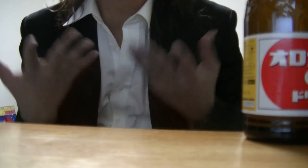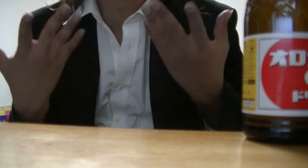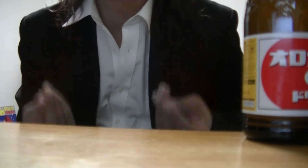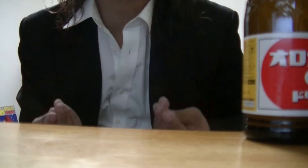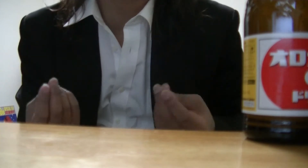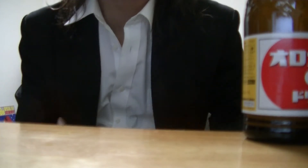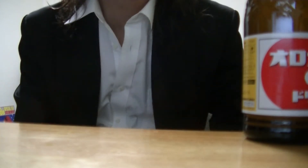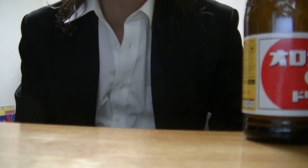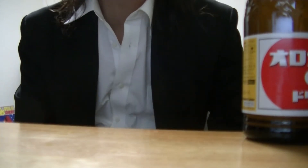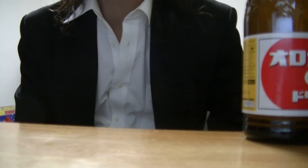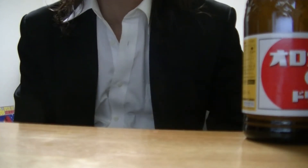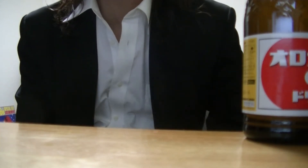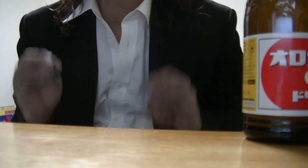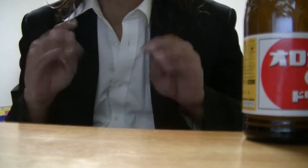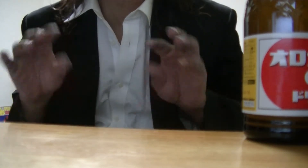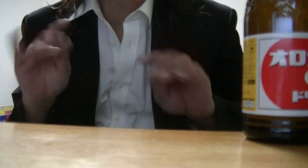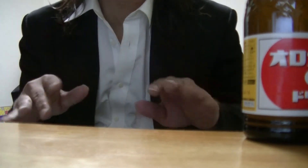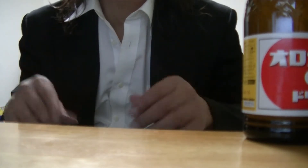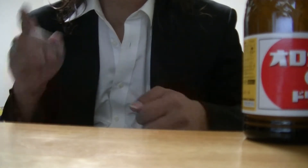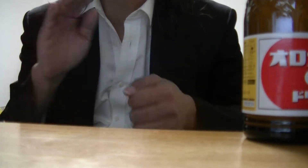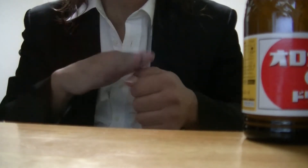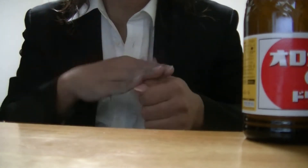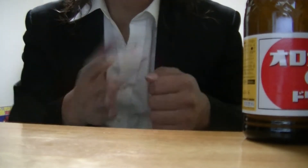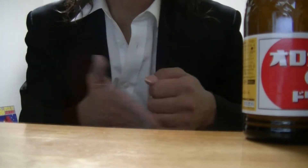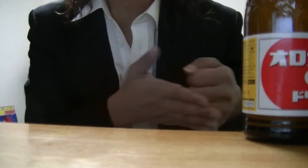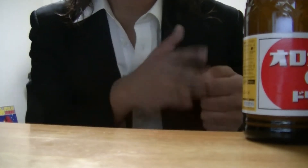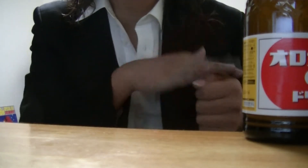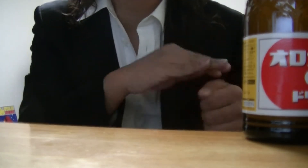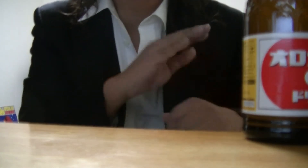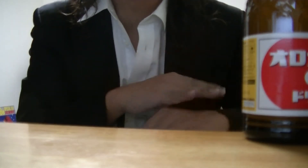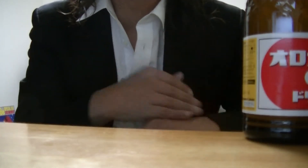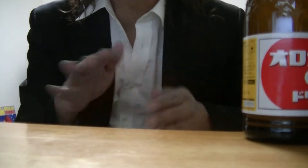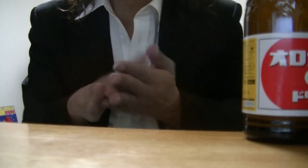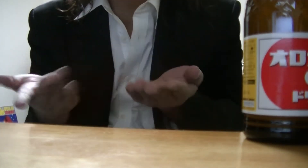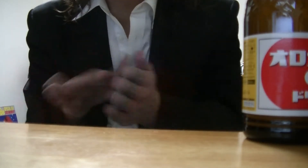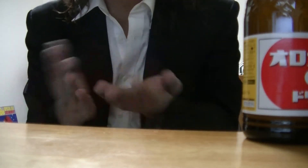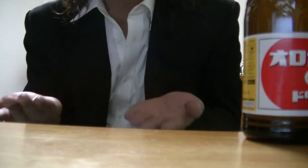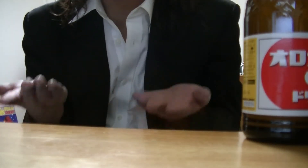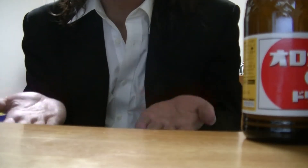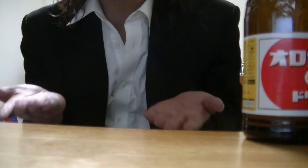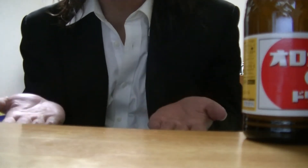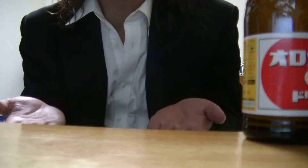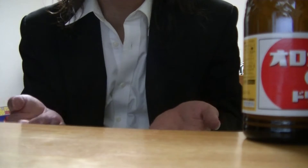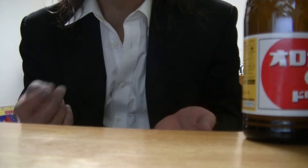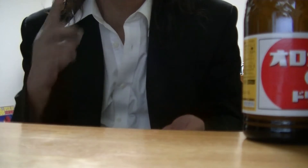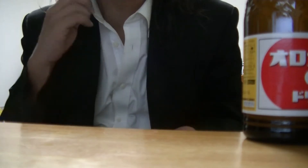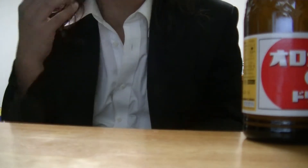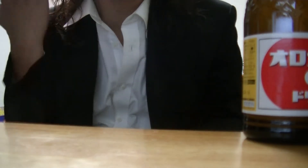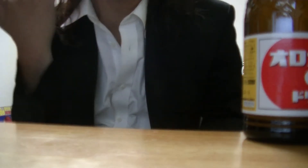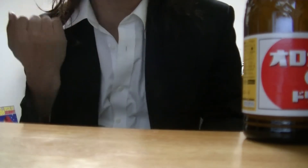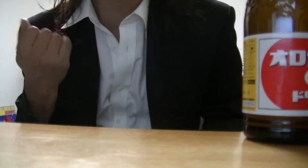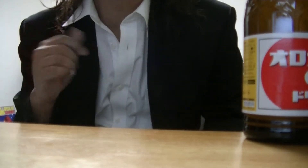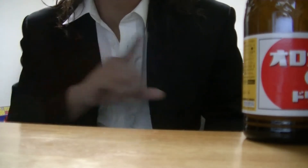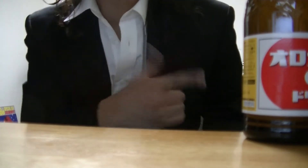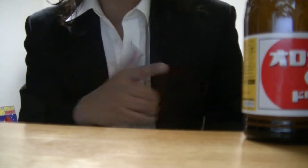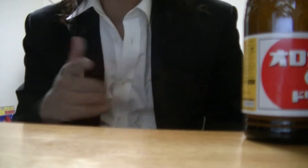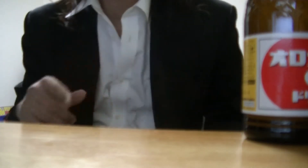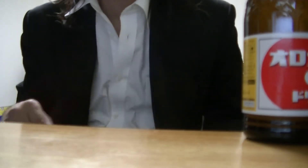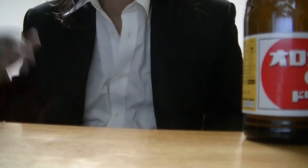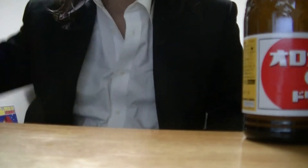だから情報は必ず偏っています。新聞とか読めばわかるよね。新聞なんて全部フィルターかかっちゃってて歪みまく